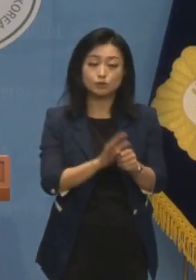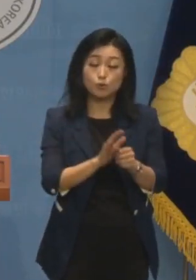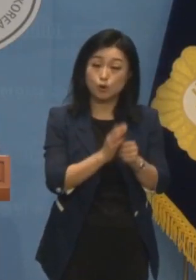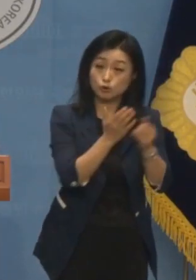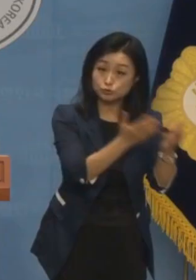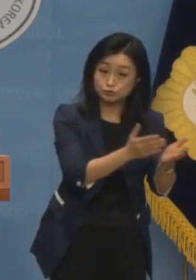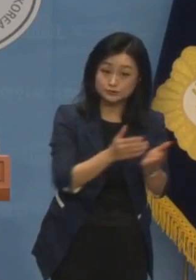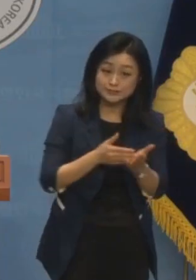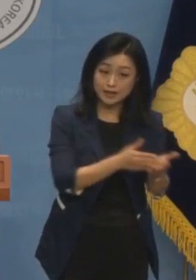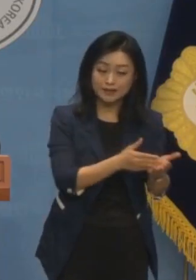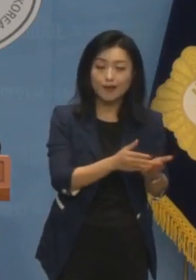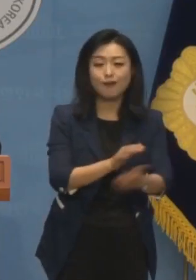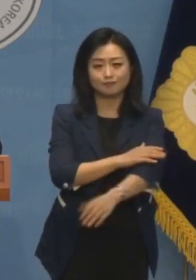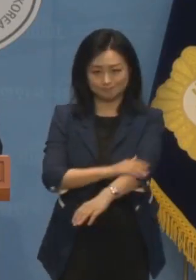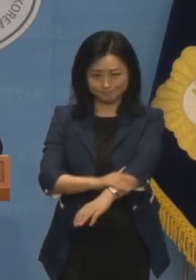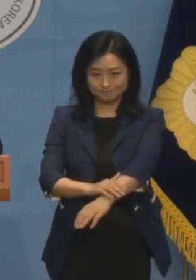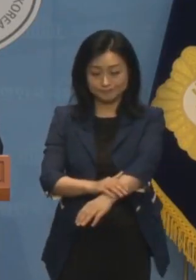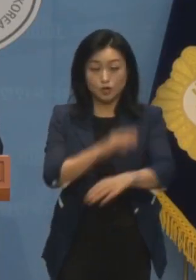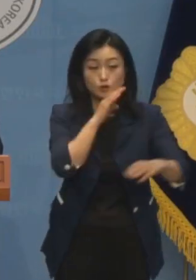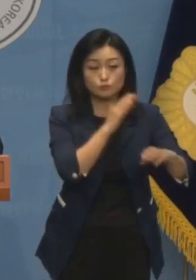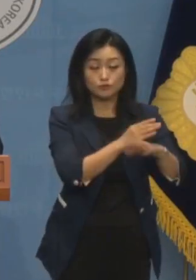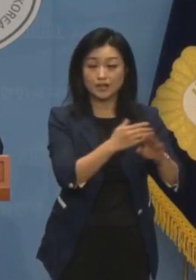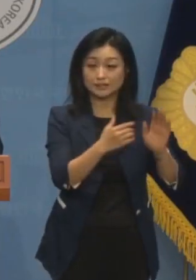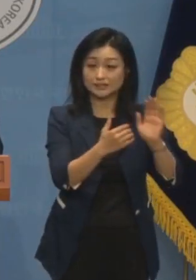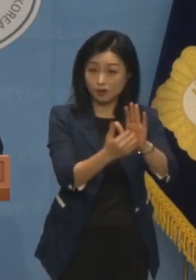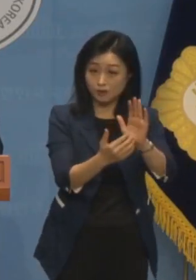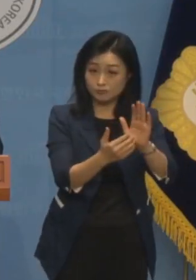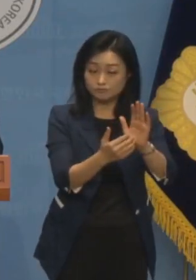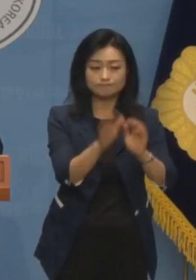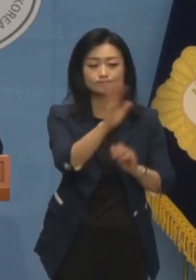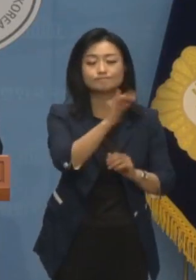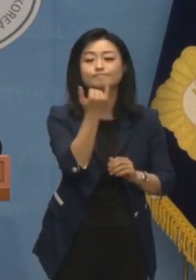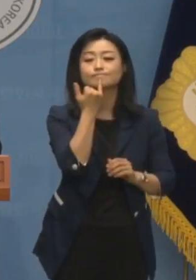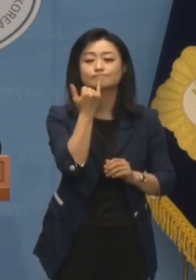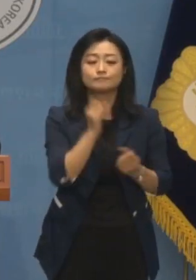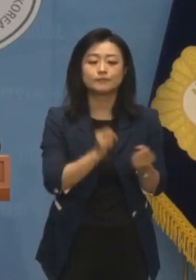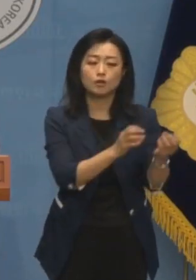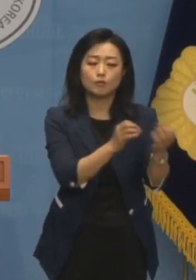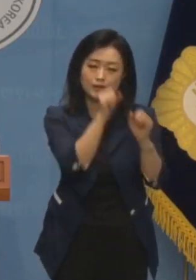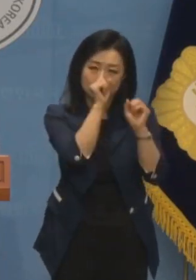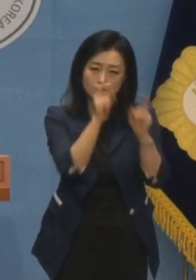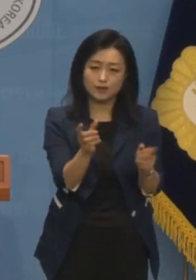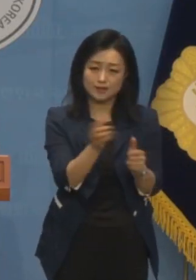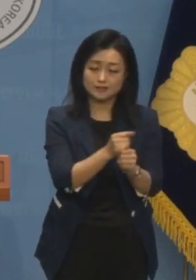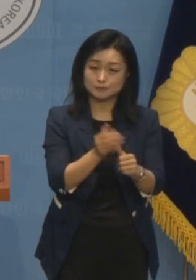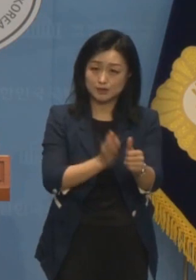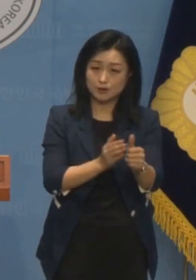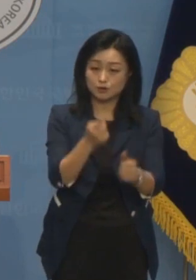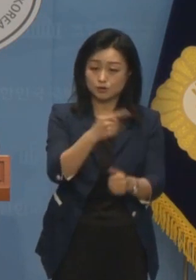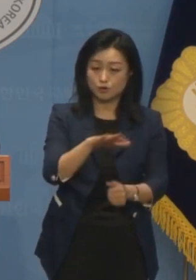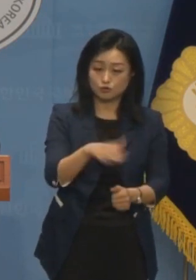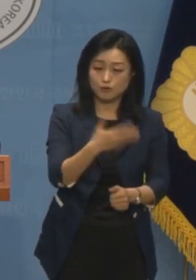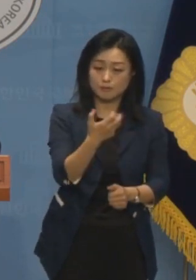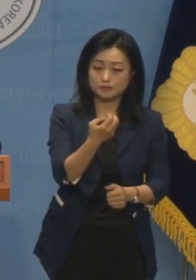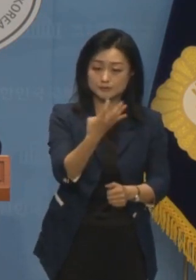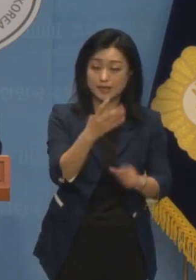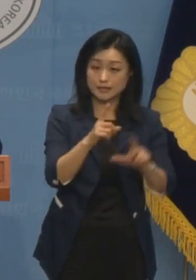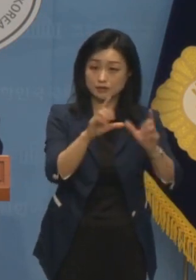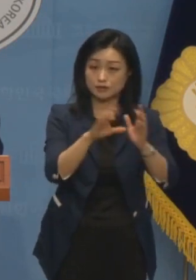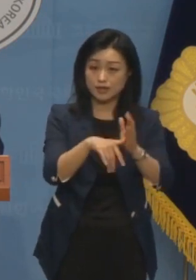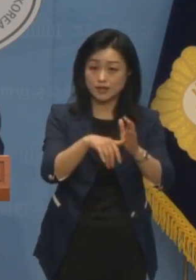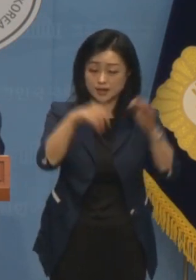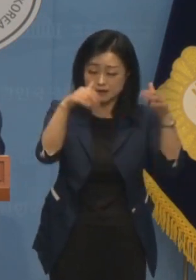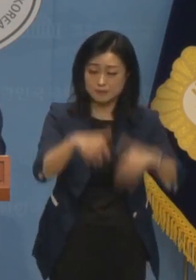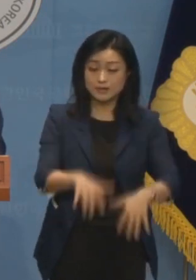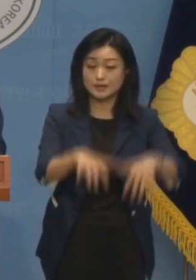아주 잘한 일입니다. 북한이 거부하더라도 대화의 기회를 잘 만들어야 합니다. 우리는 1984년 대홍수